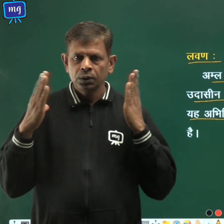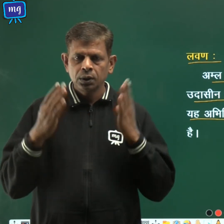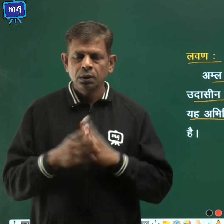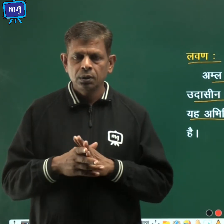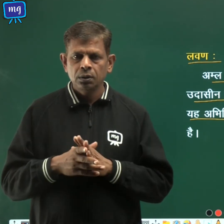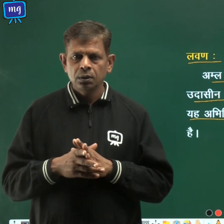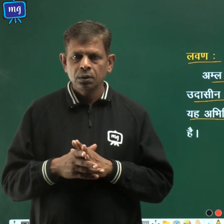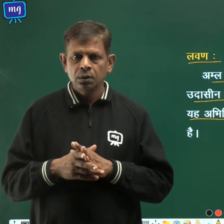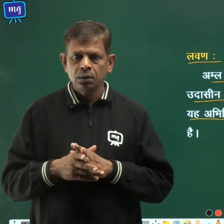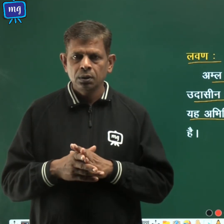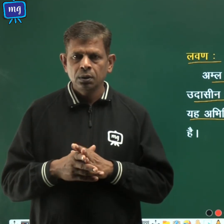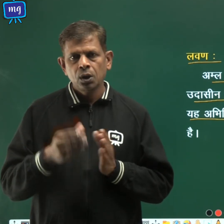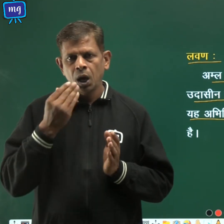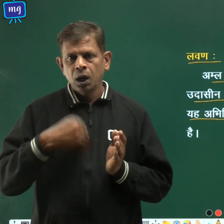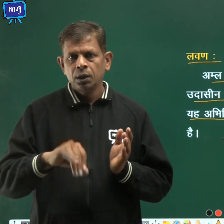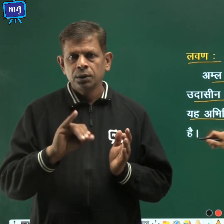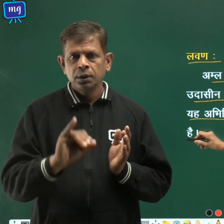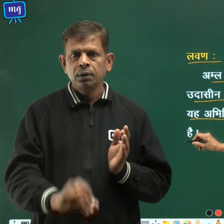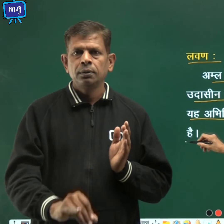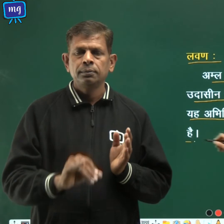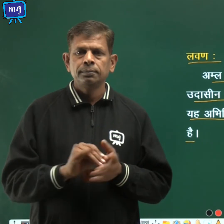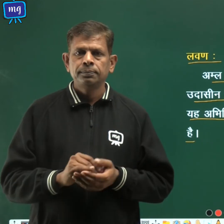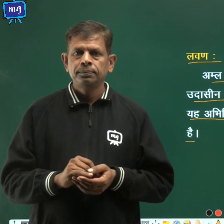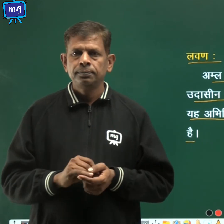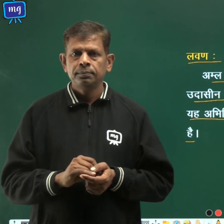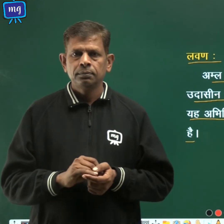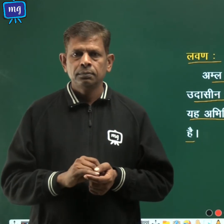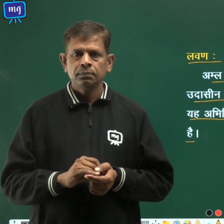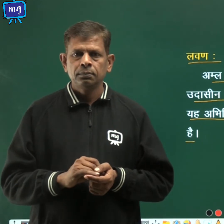उदासीनीकरण कहलाती है।